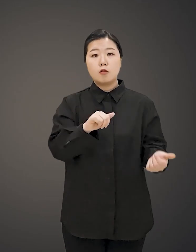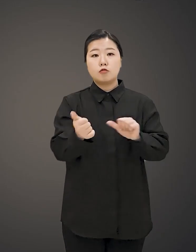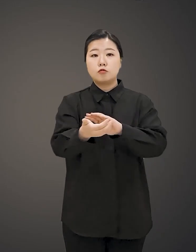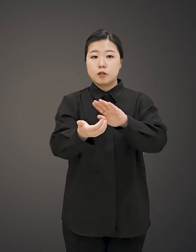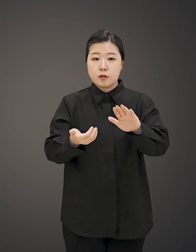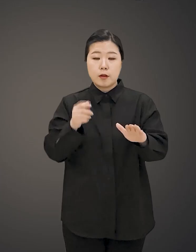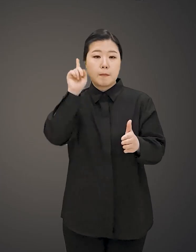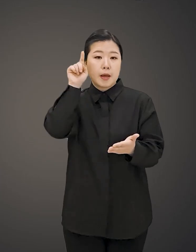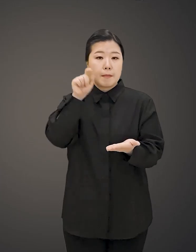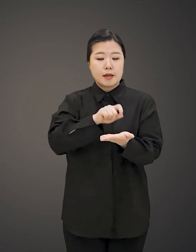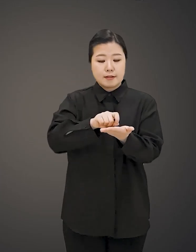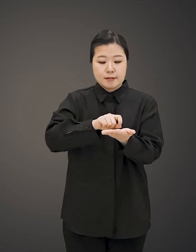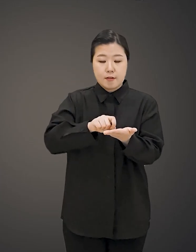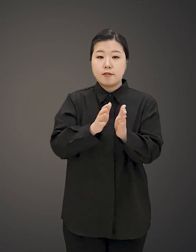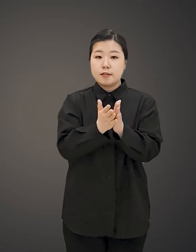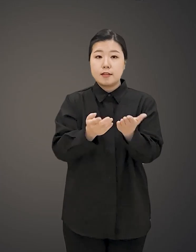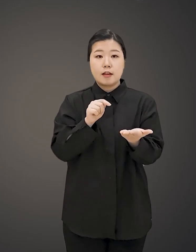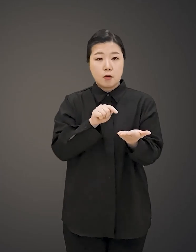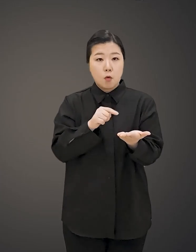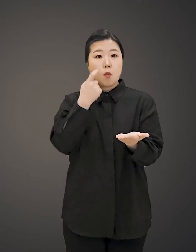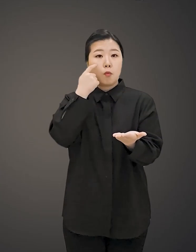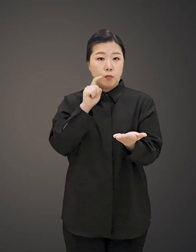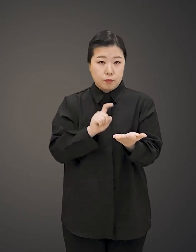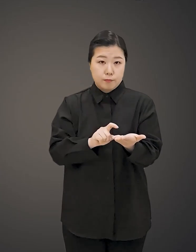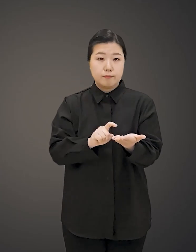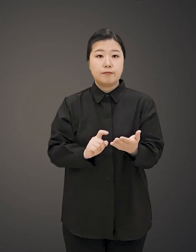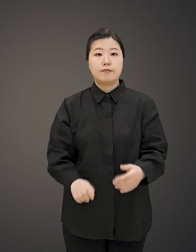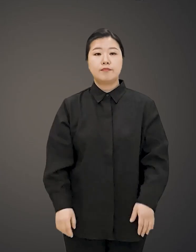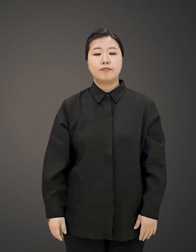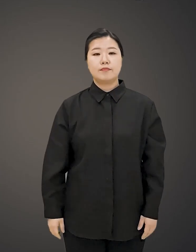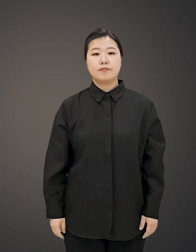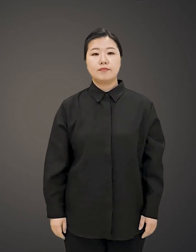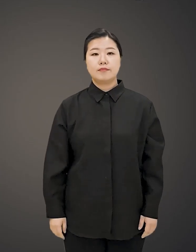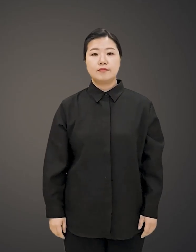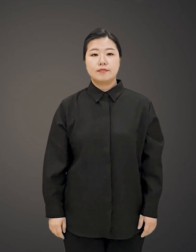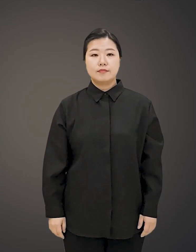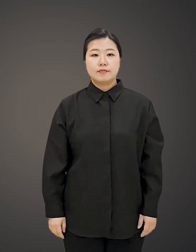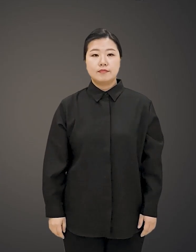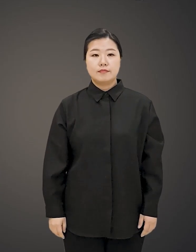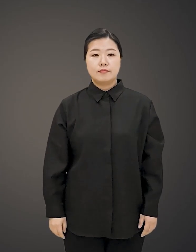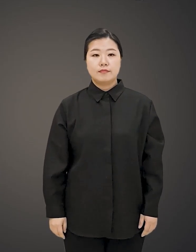생전의 시어머니가 매일 그날의 일들을 적은 공책을 발견하면서